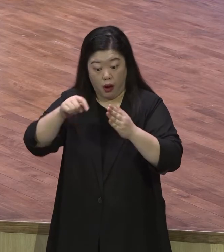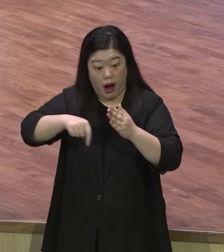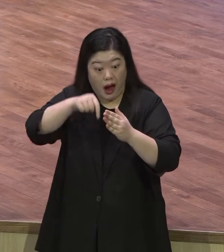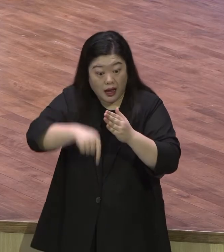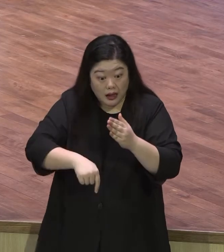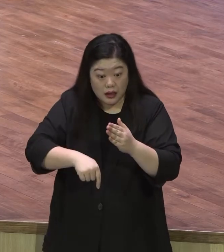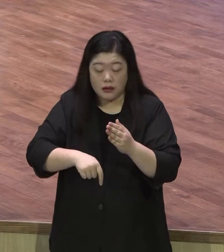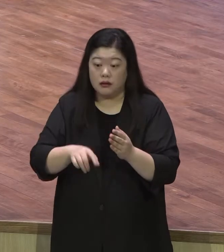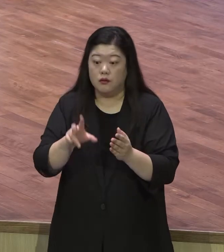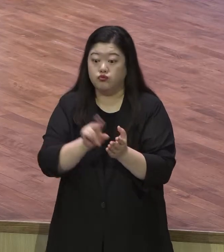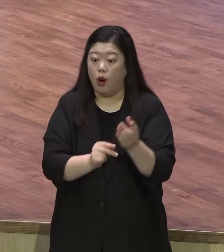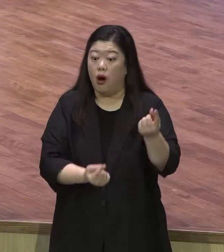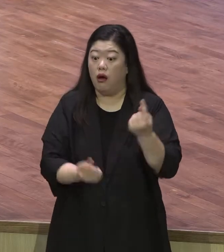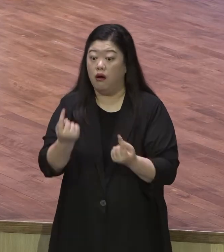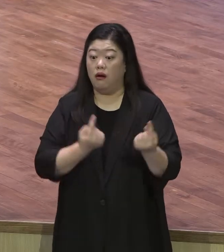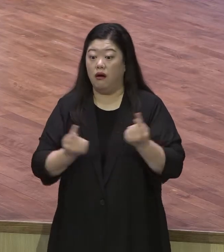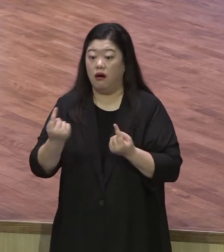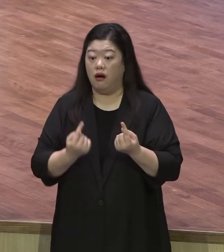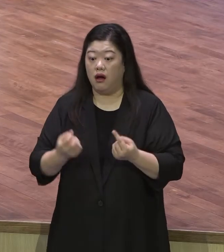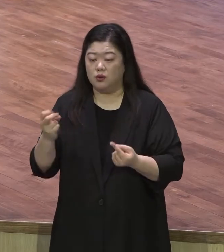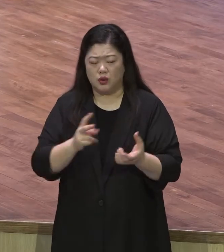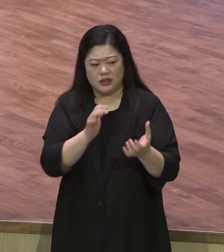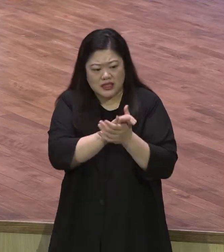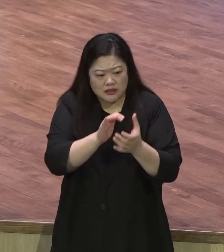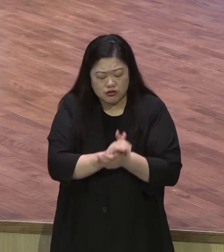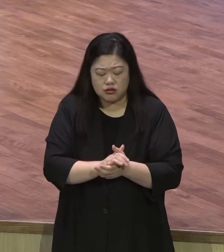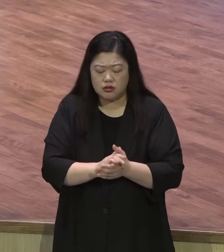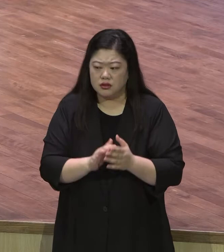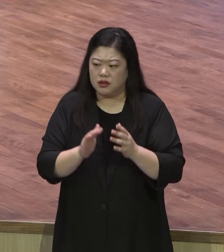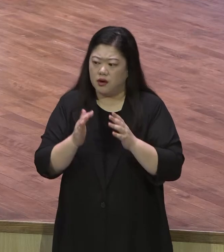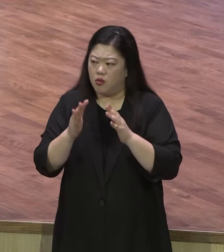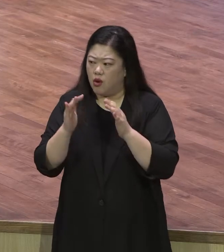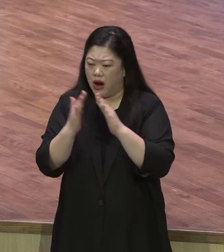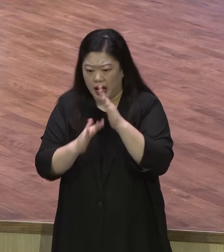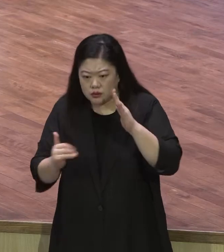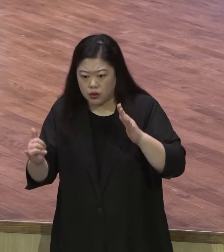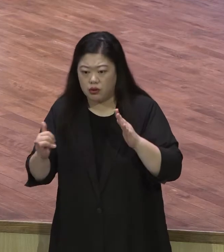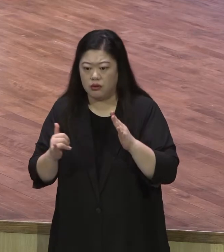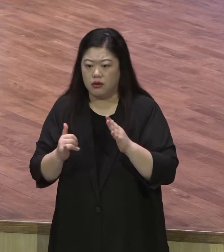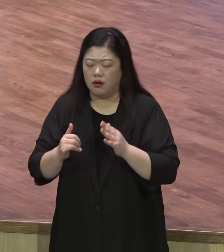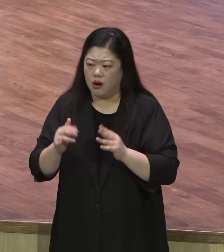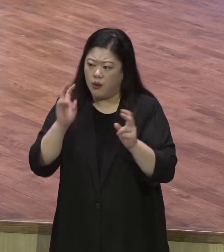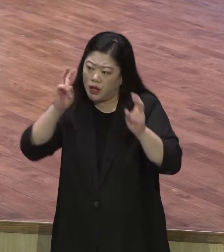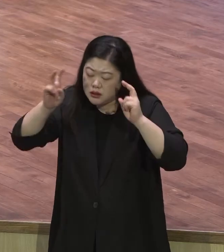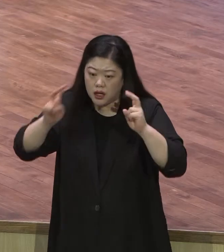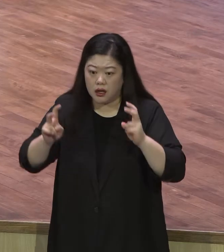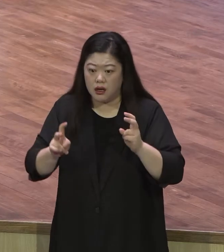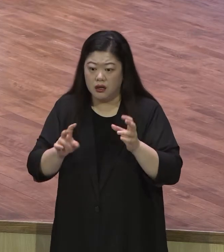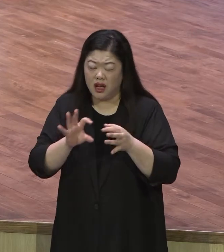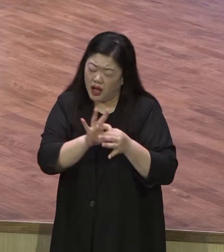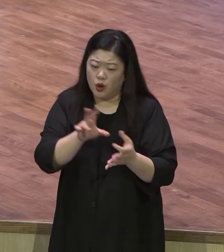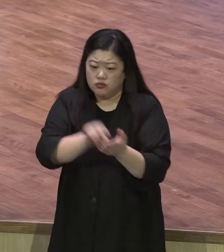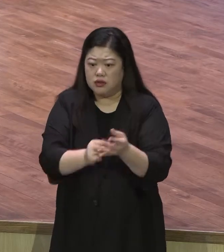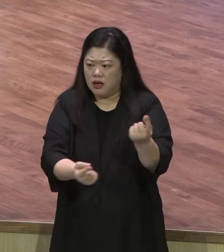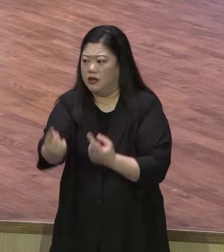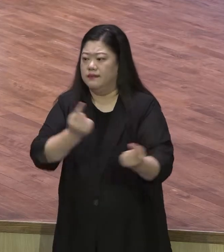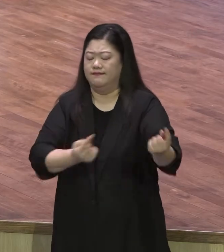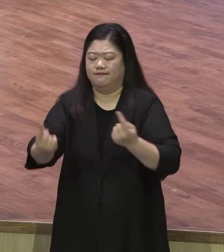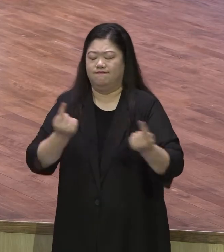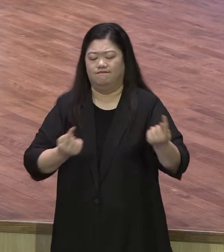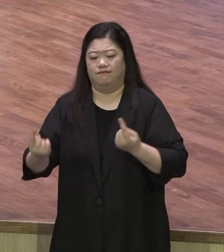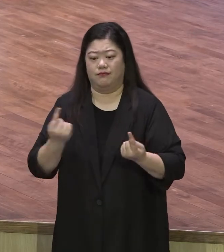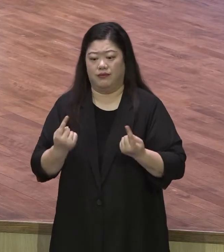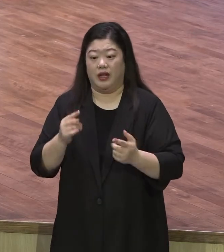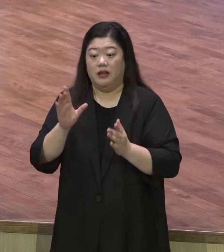가까운 친구 사이도 와요 자꾸 가족에 와요 흔들리는 문제가 계속 옵니다 흔들어 흔들어 우리